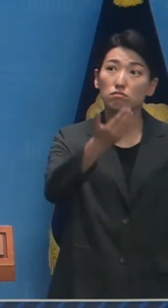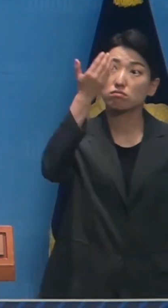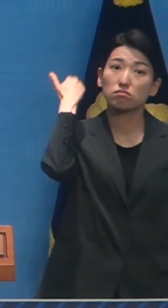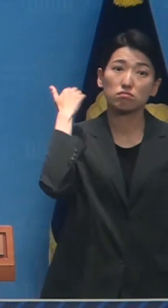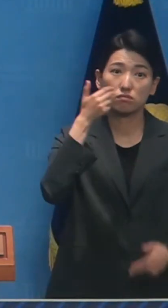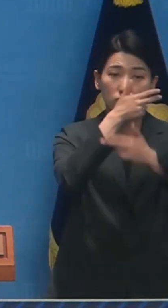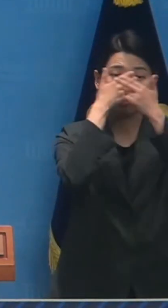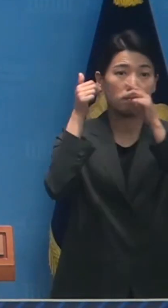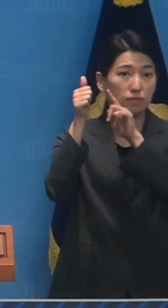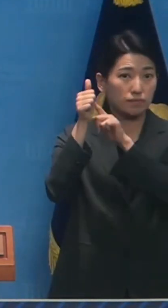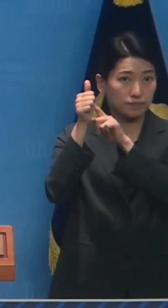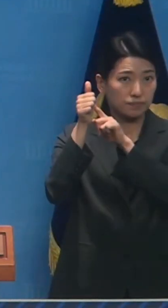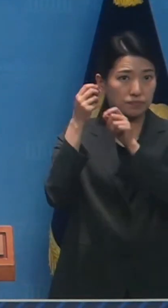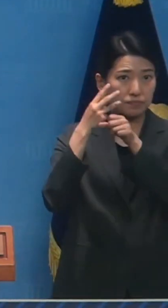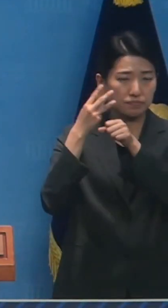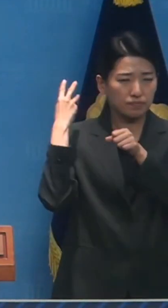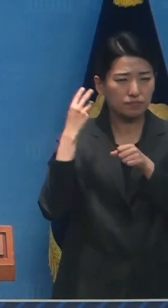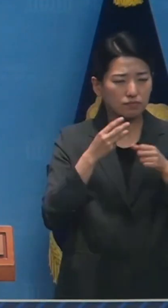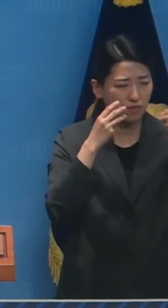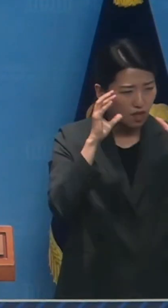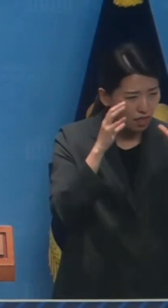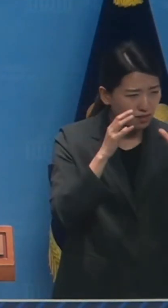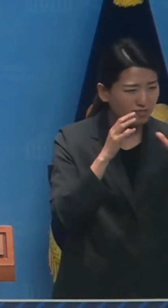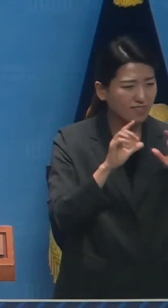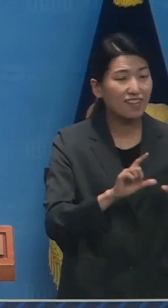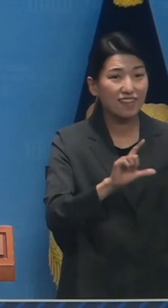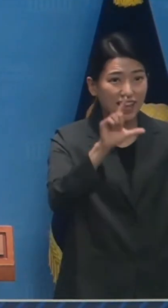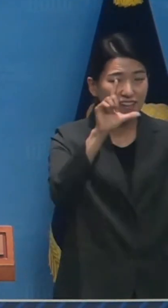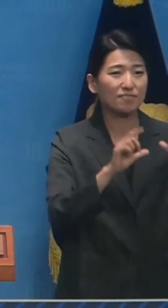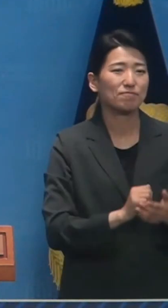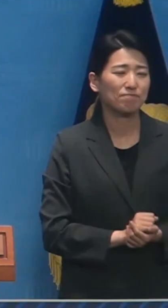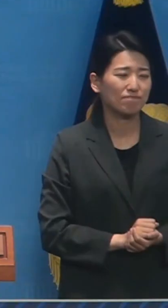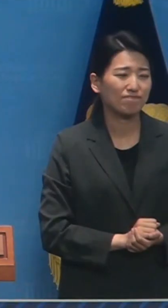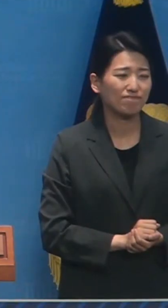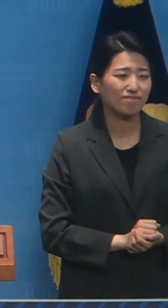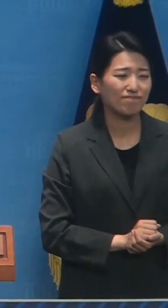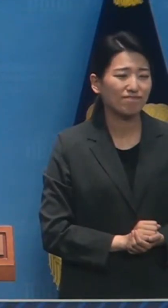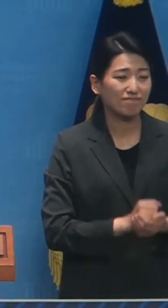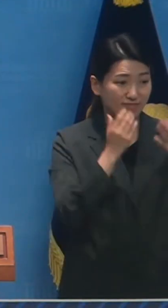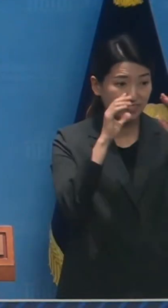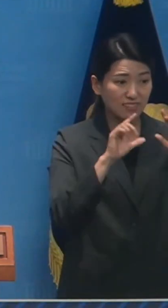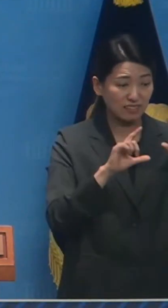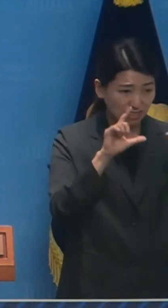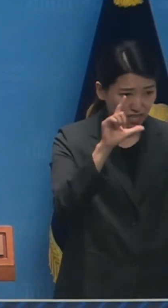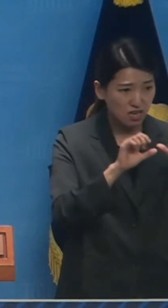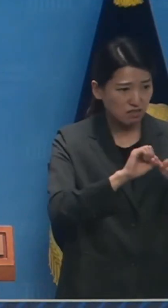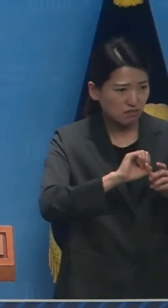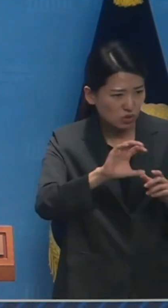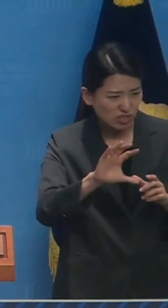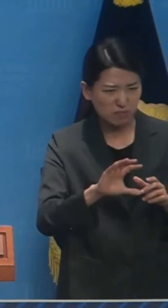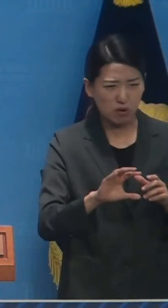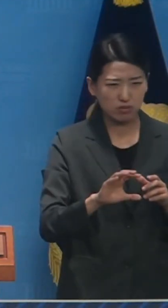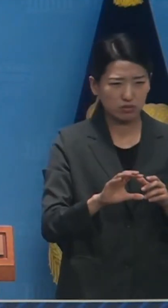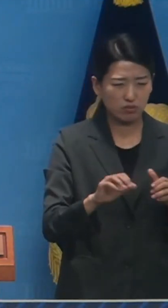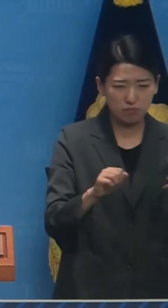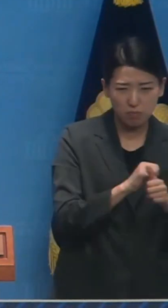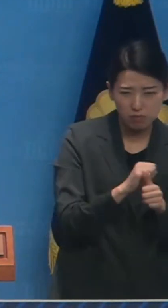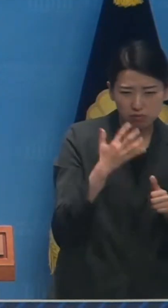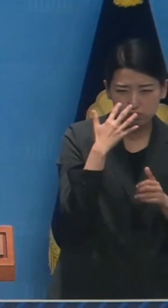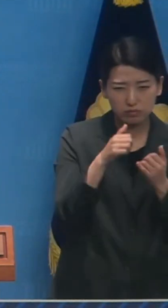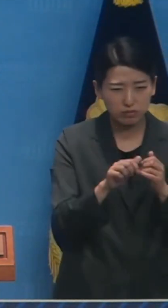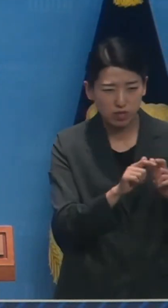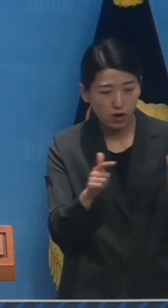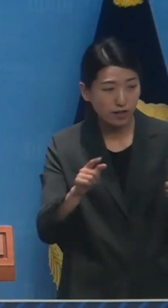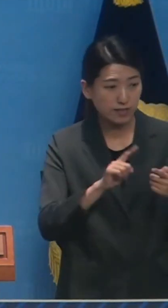대선에서 이재명은 영유아의 날에 소확행으로 영유아 유기에 대해 공소시효를